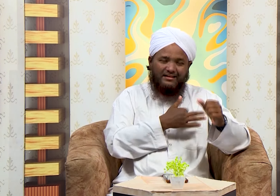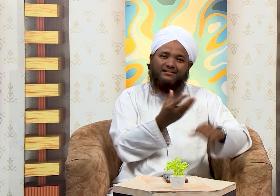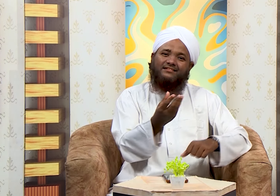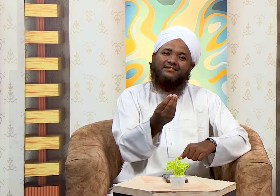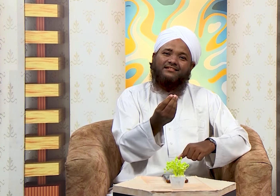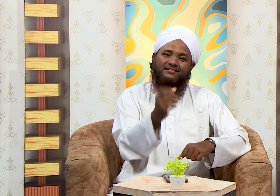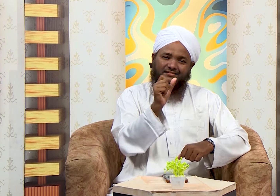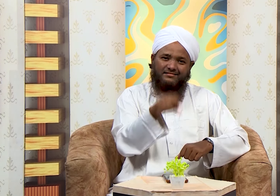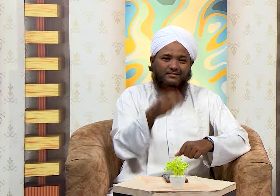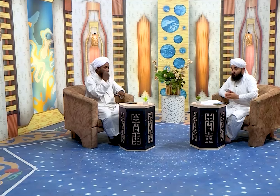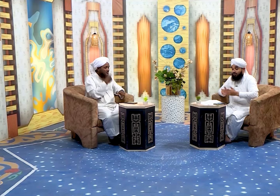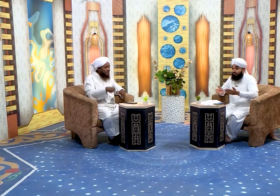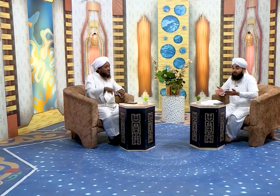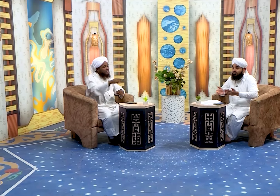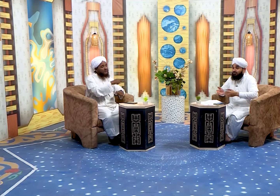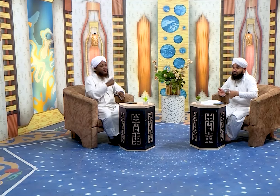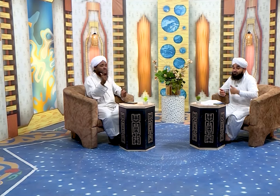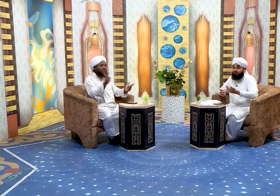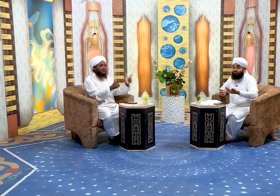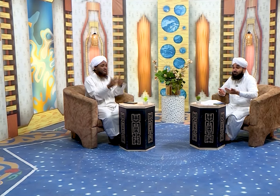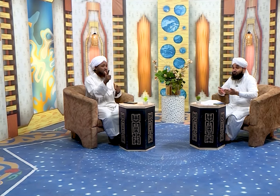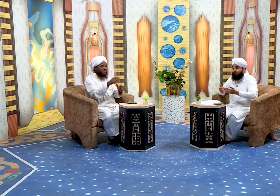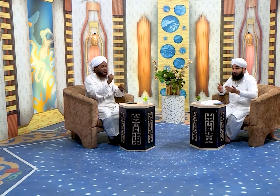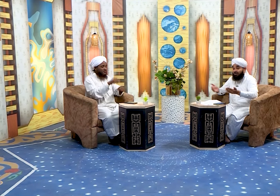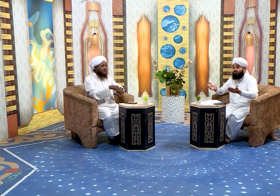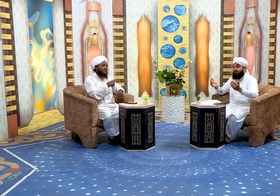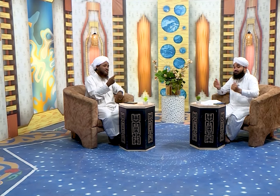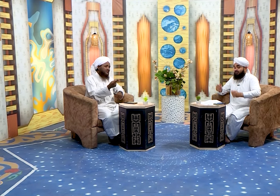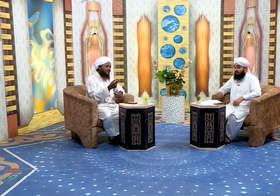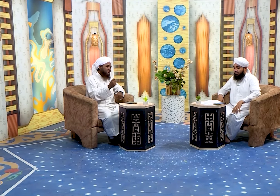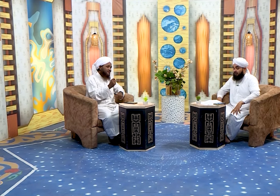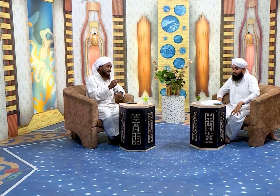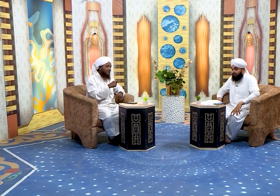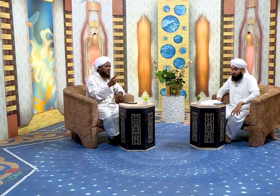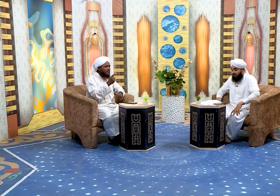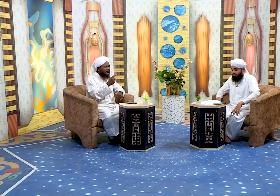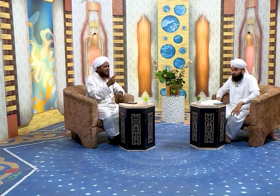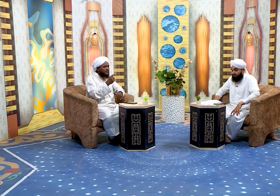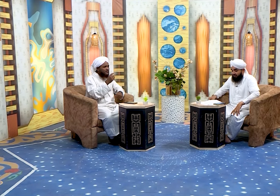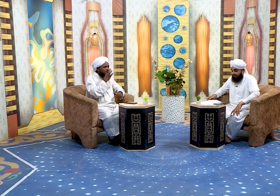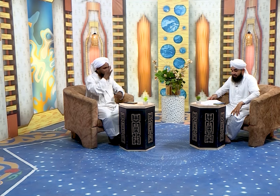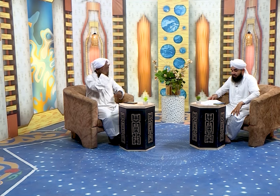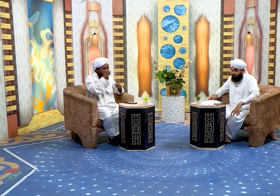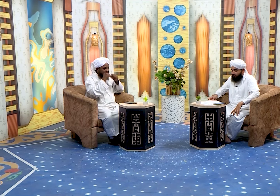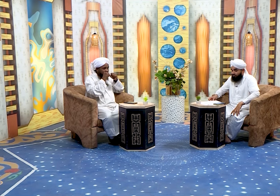لوگ قریب آیا کرتے تھے اور ساتھ بیان کر دیا اگر آپ سخت مزاج ہوتے تو یہ آپ کے گھڑ سے پریشان ہو جاتے تو